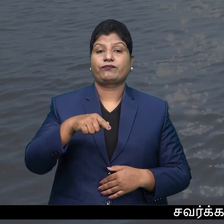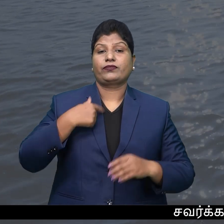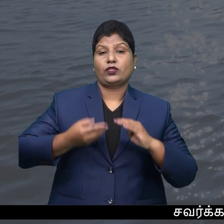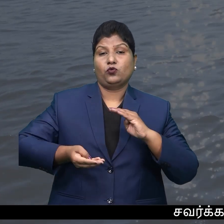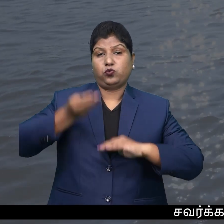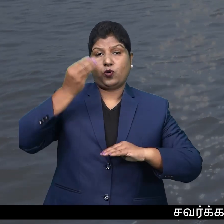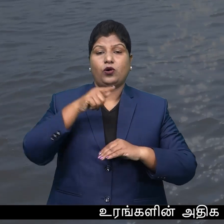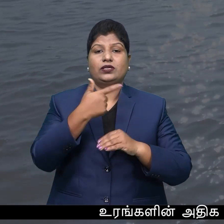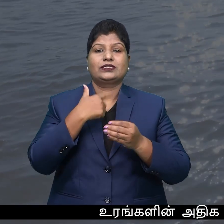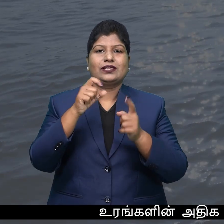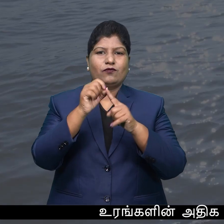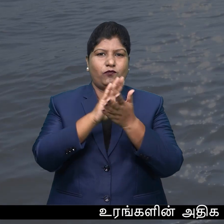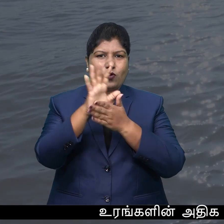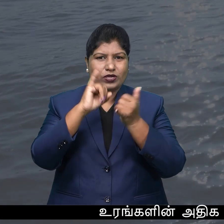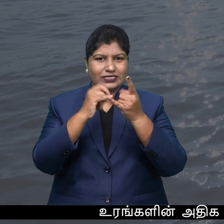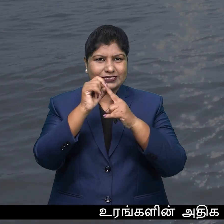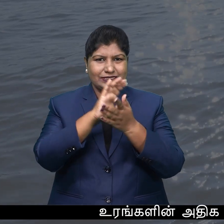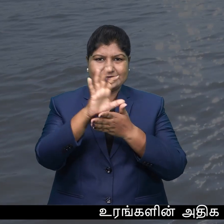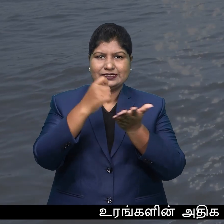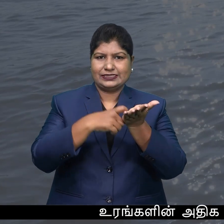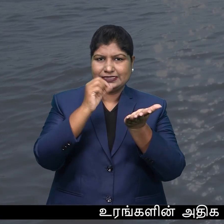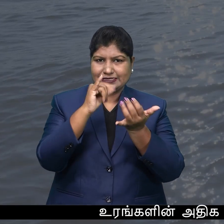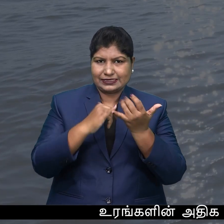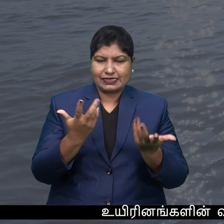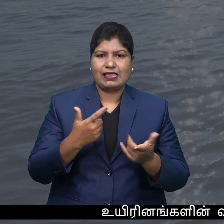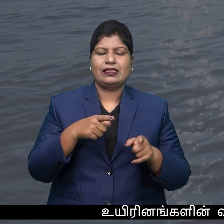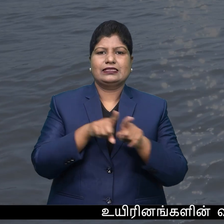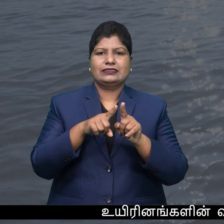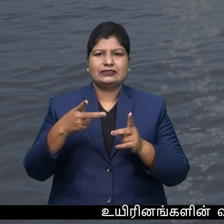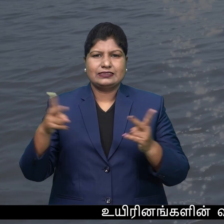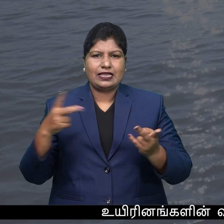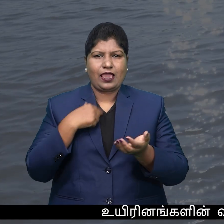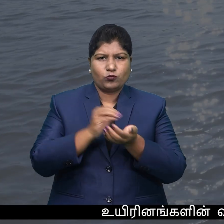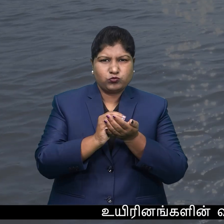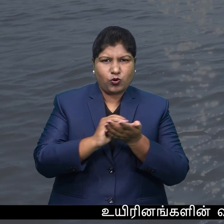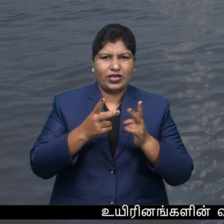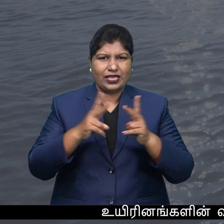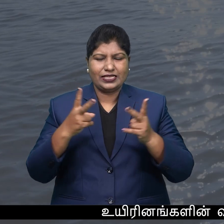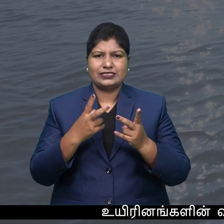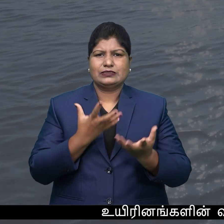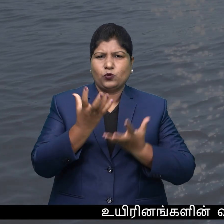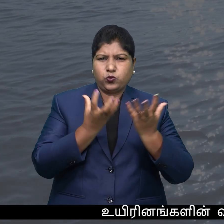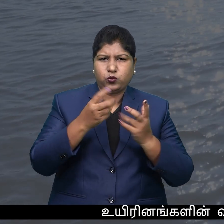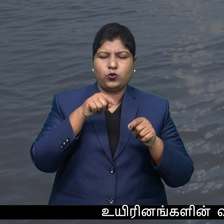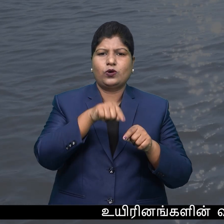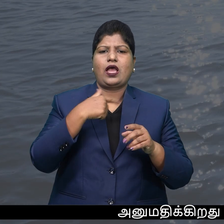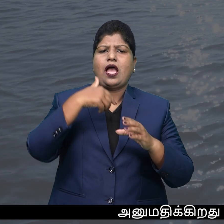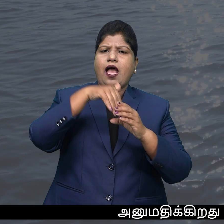சவர்க்காரம் மற்றும் உரங்களின் அதிக பரஸ்பரஸ் உள்ளடக்கும் உயிரினங்களின் விரைவான வளர்ச்சியை